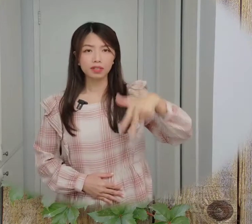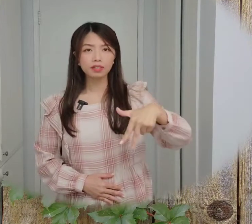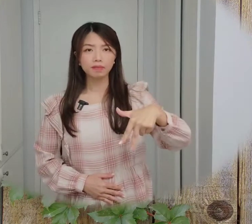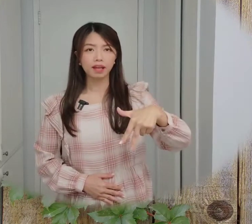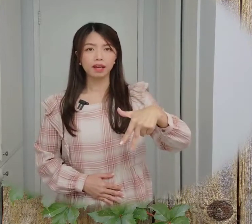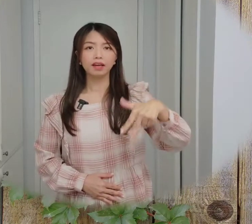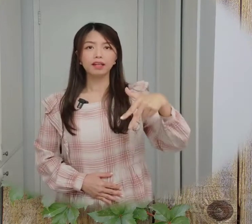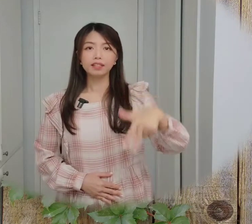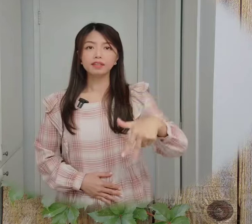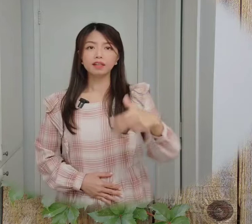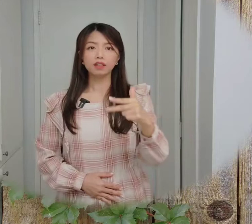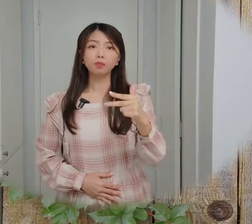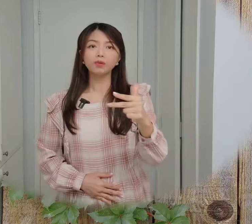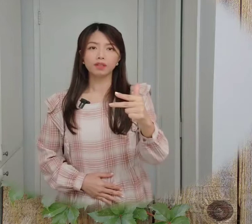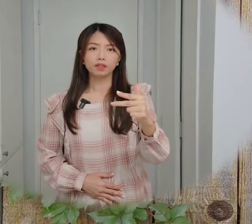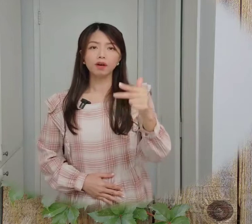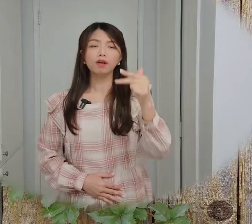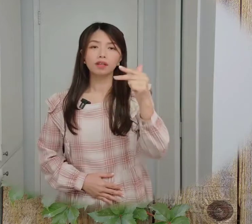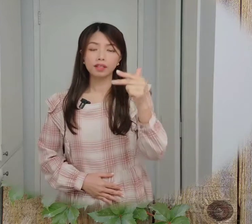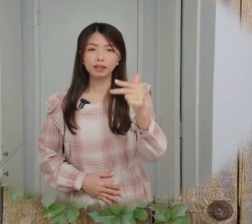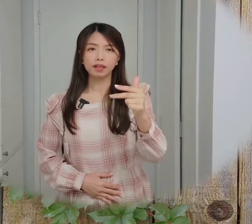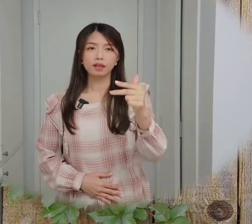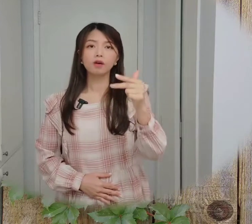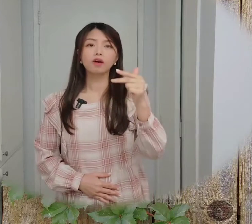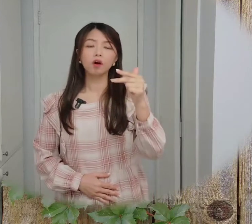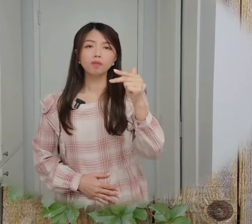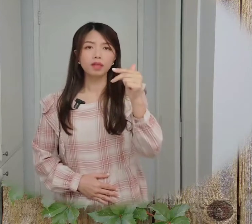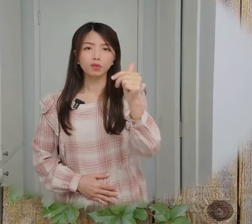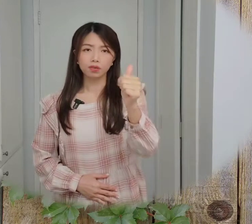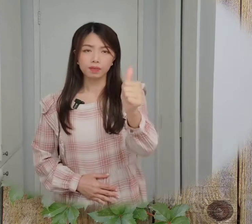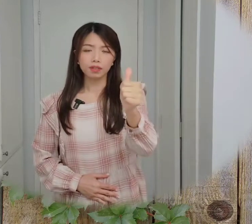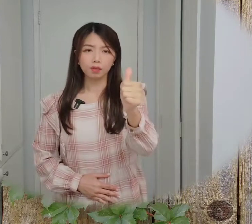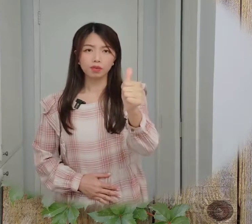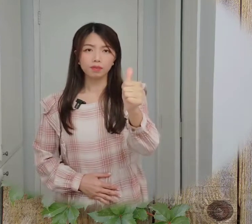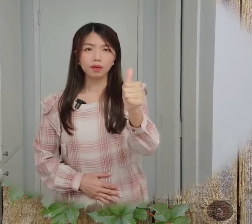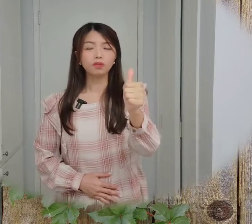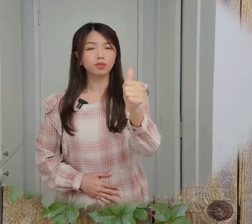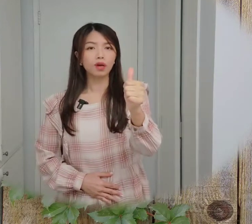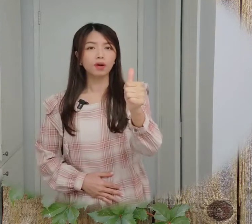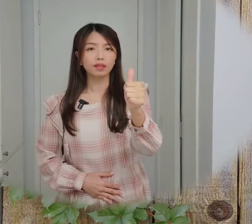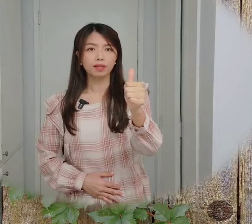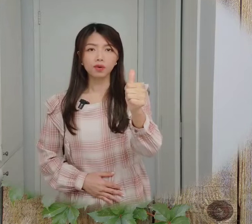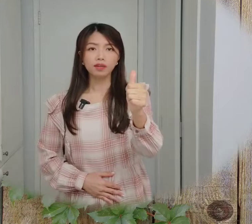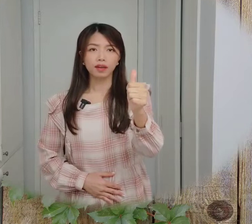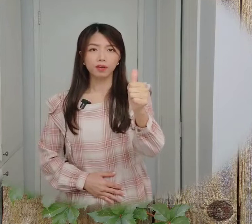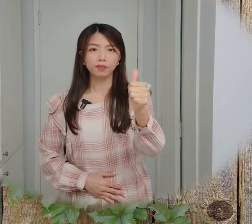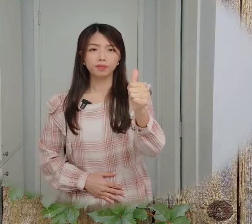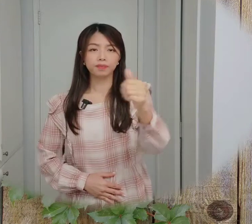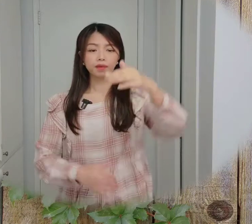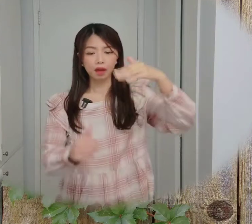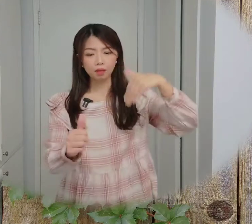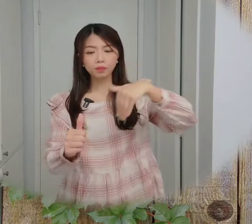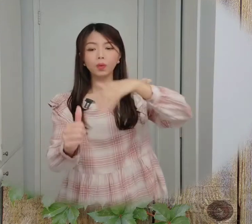지화로 지읒입니다. 지읒을 옆으로 하셔서 이 상태에서 검지하고 중지만 접어주시면 주라고 하는 뜻의 수어가 돼요.